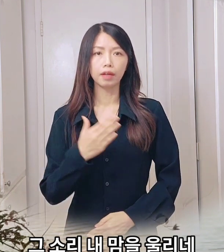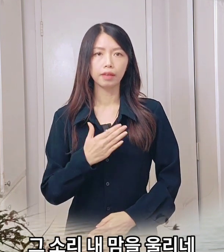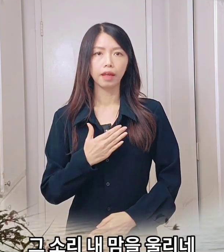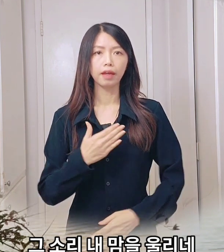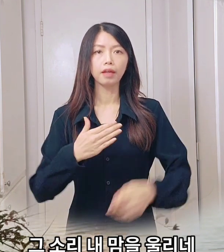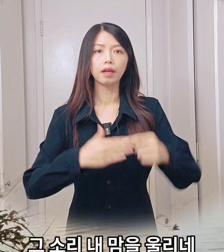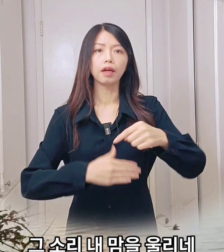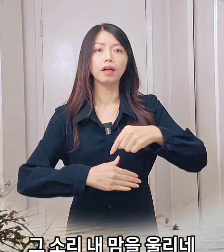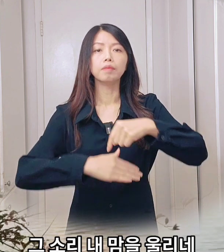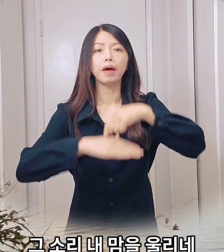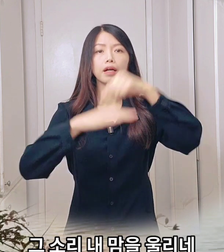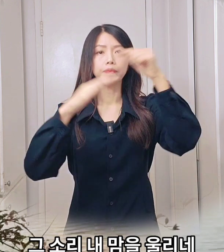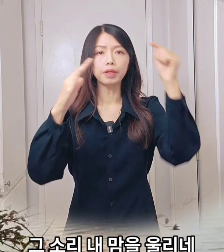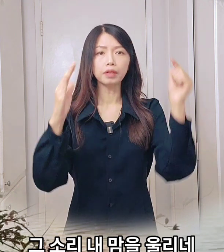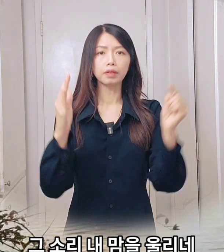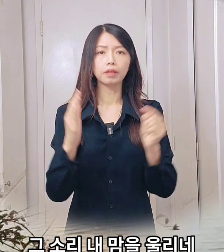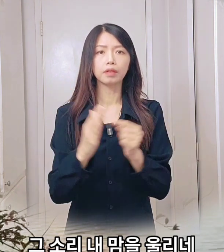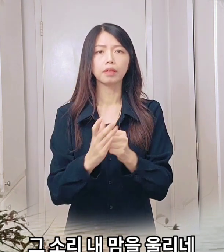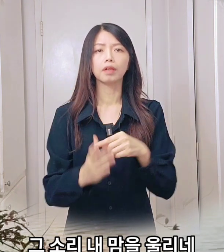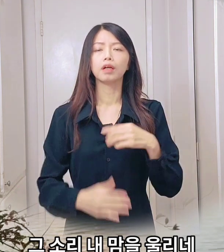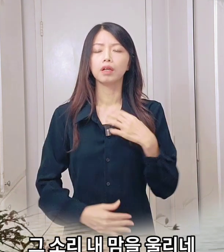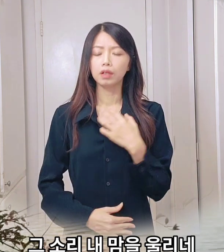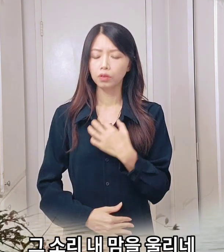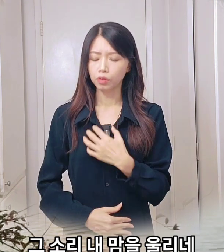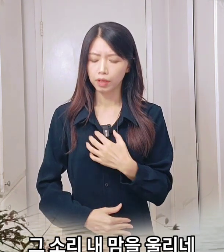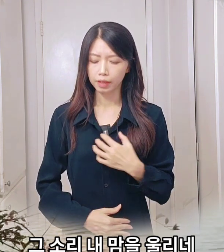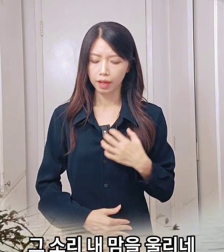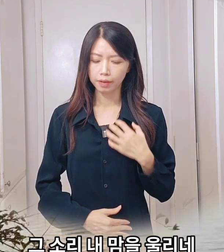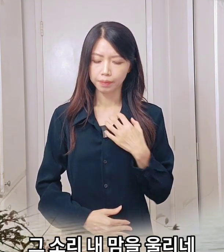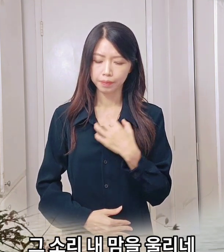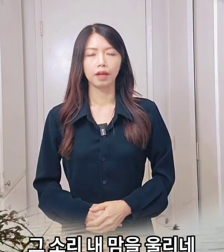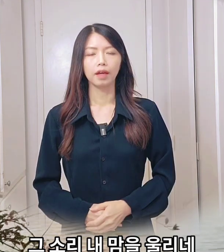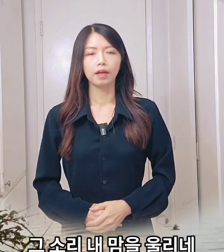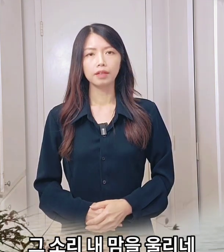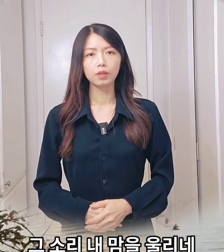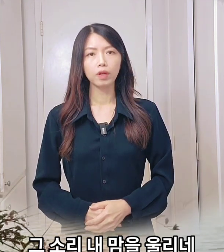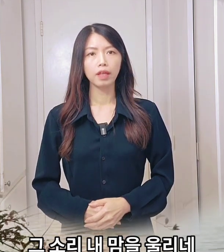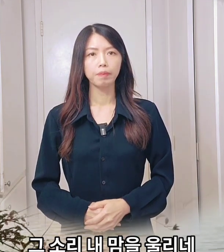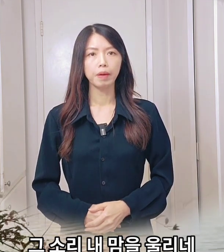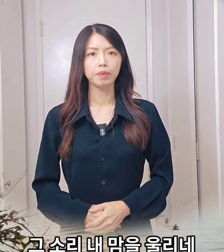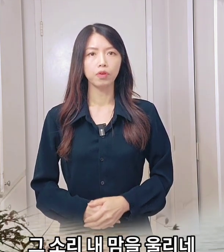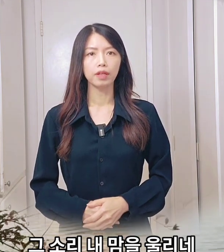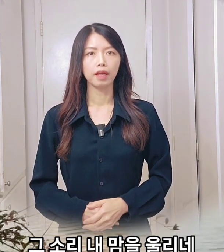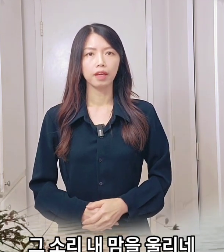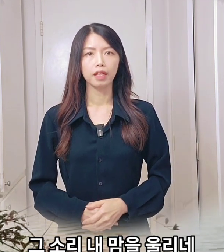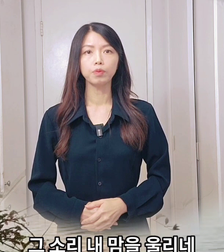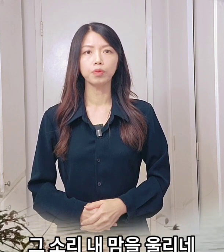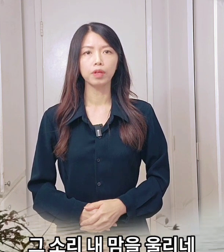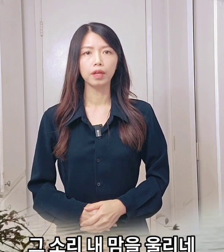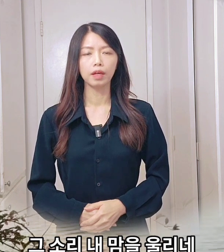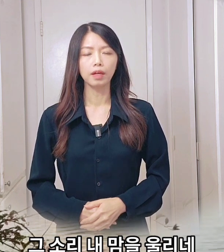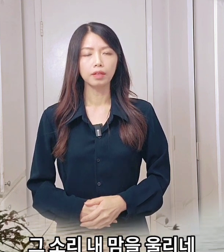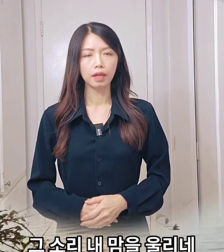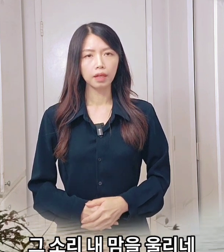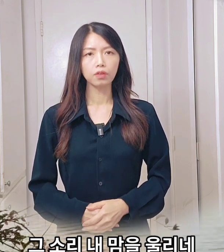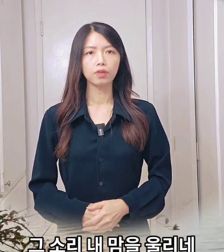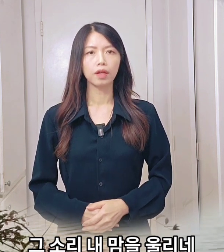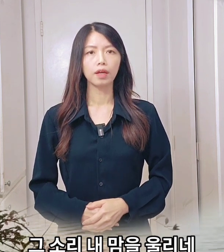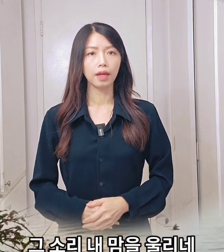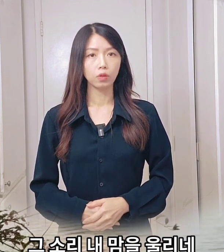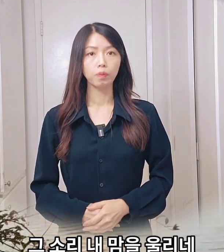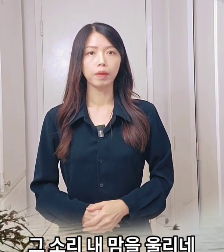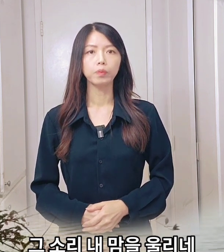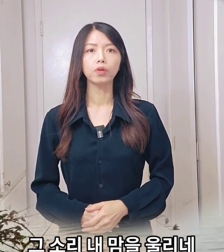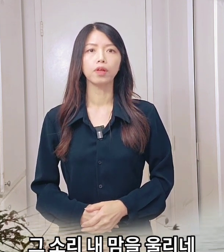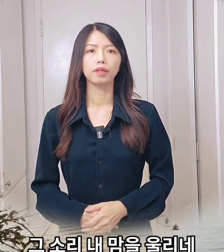말씀드렸는데요. 내 마음을 울리네. 그 소리 내 마음을 울리네. 이 부분이 찬양